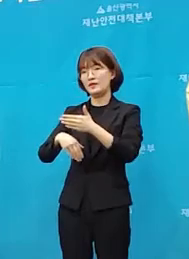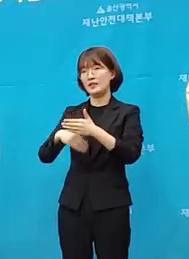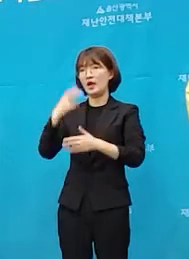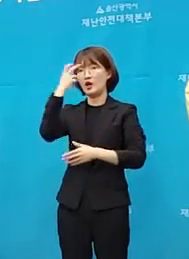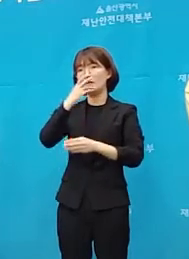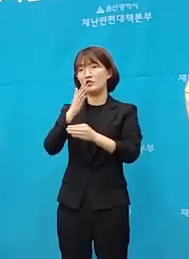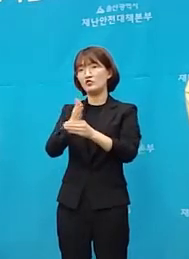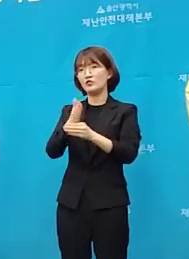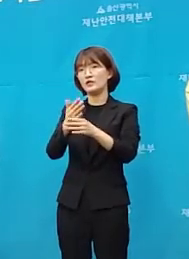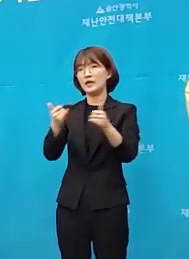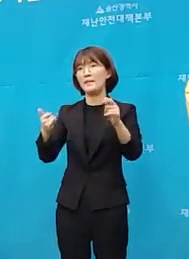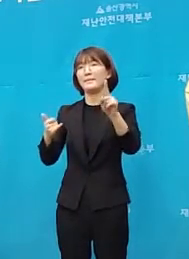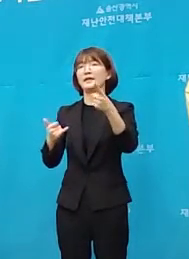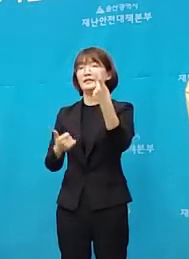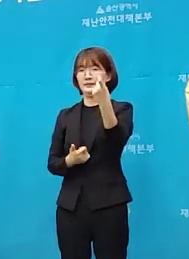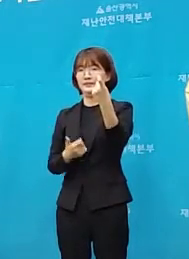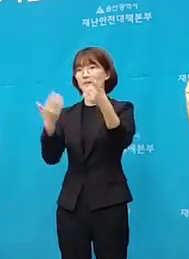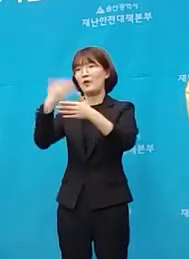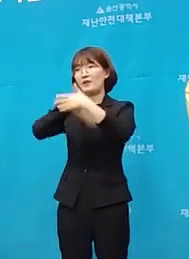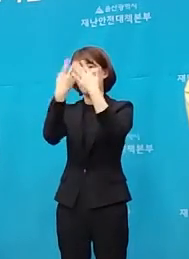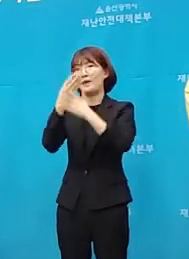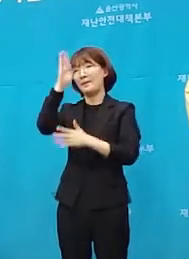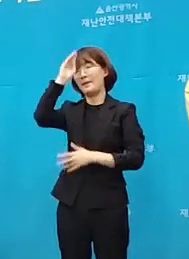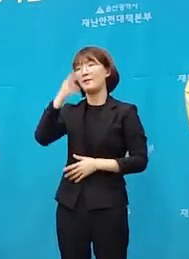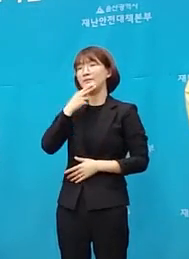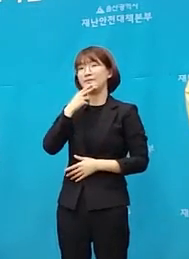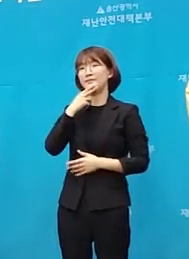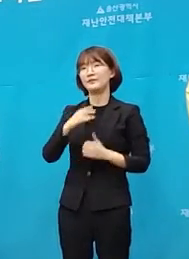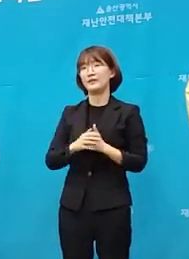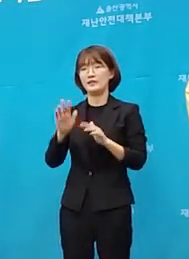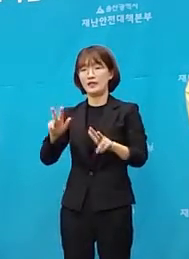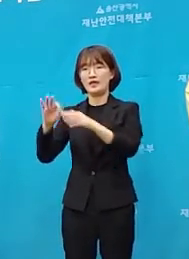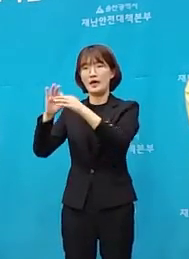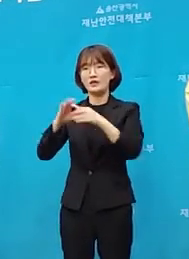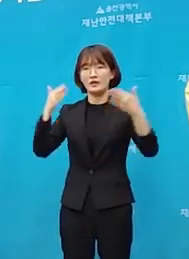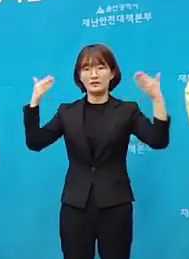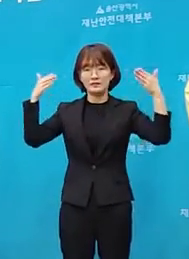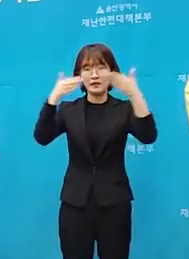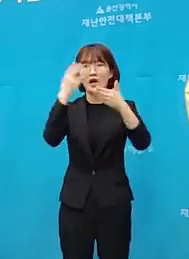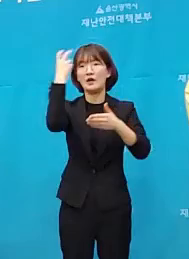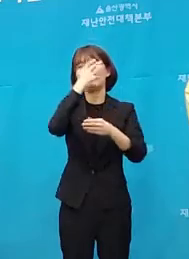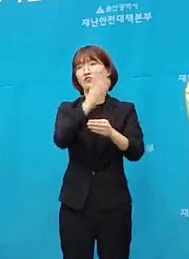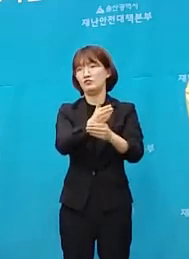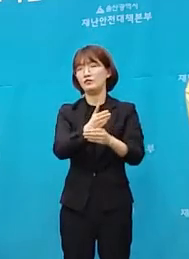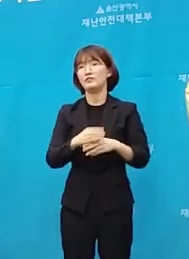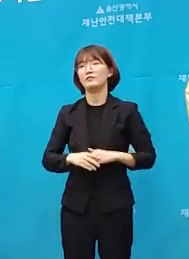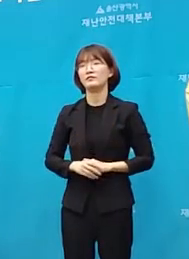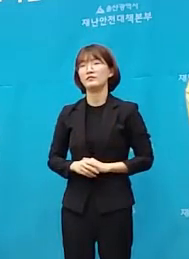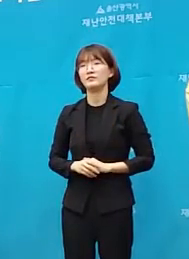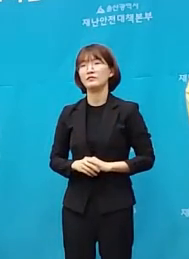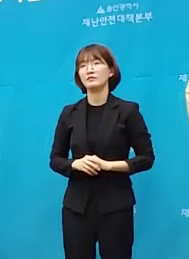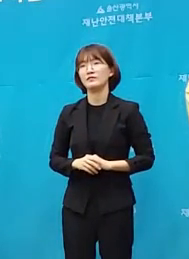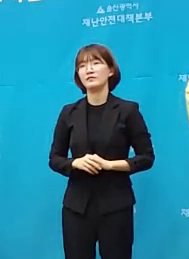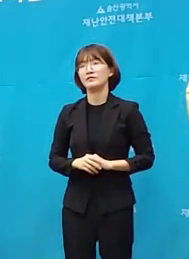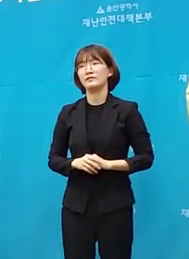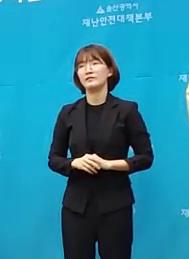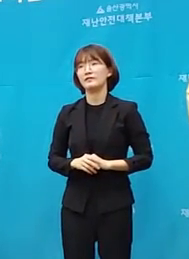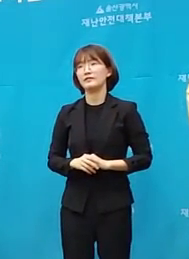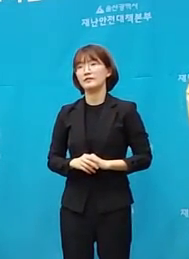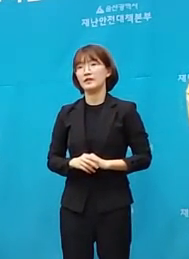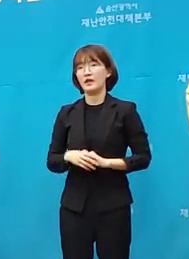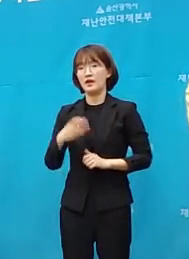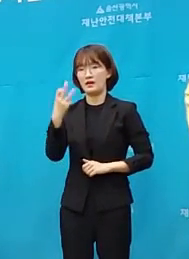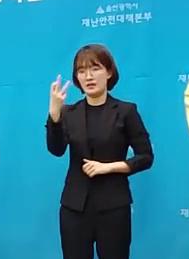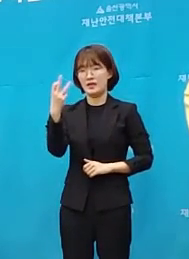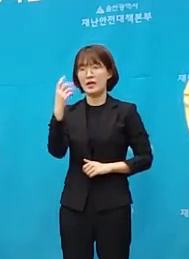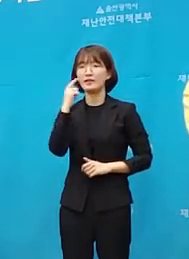검사 중인 사람은 110명입니다. 34명은 농도 감시 중이고 140명이 해제되었습니다. 13개